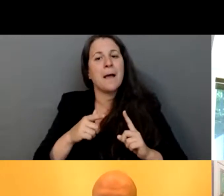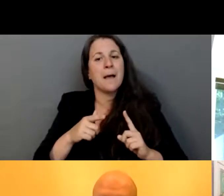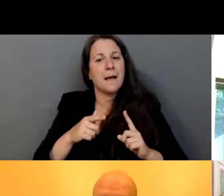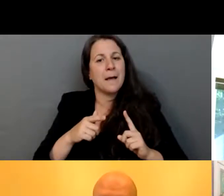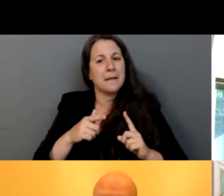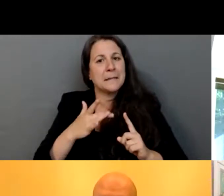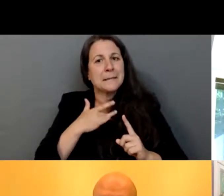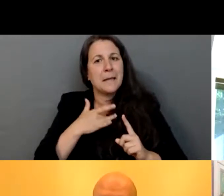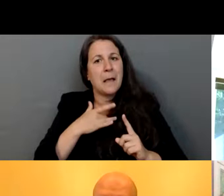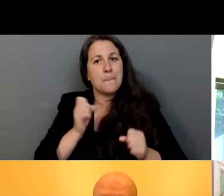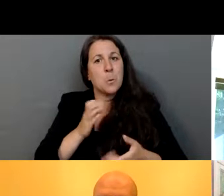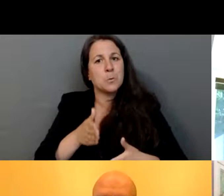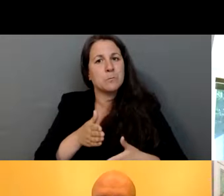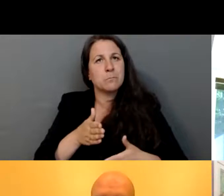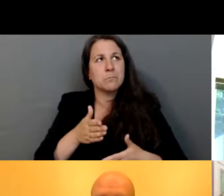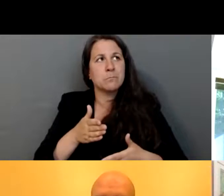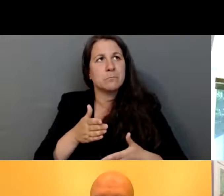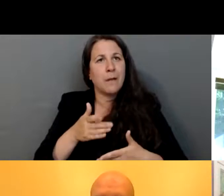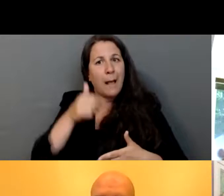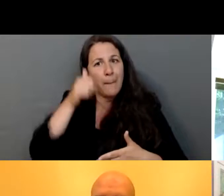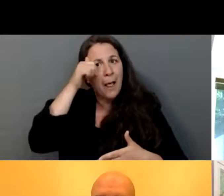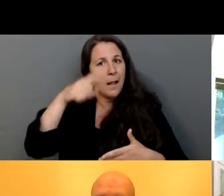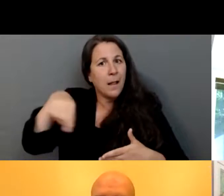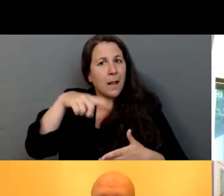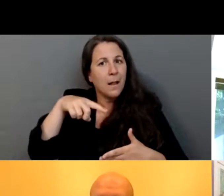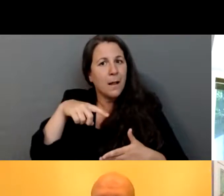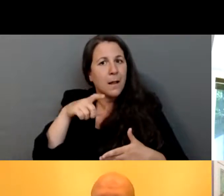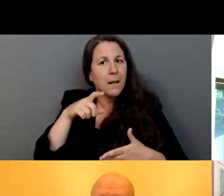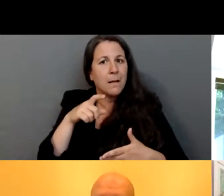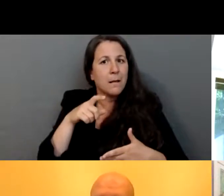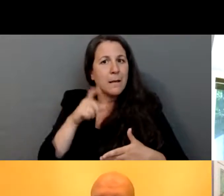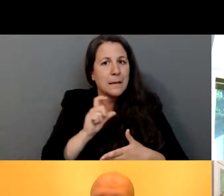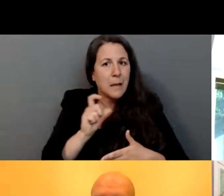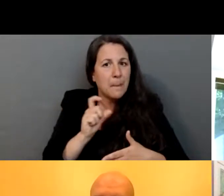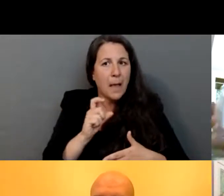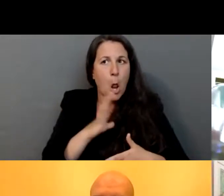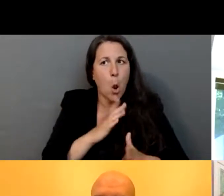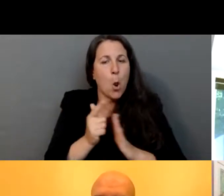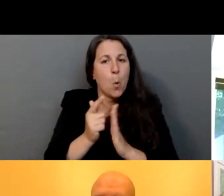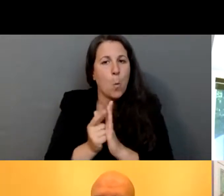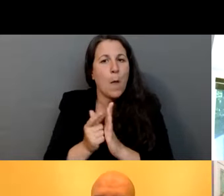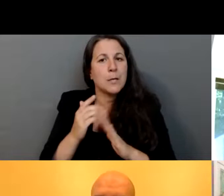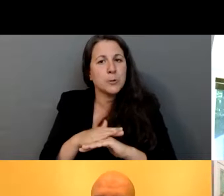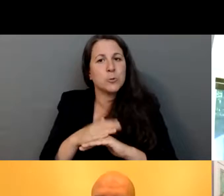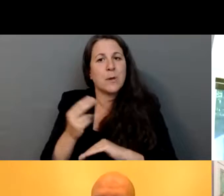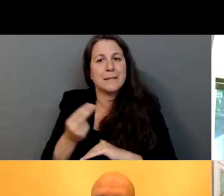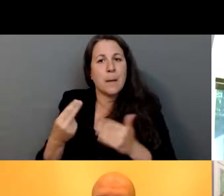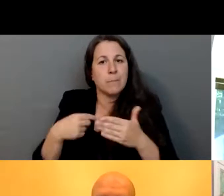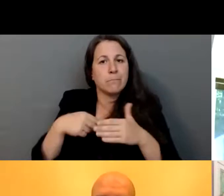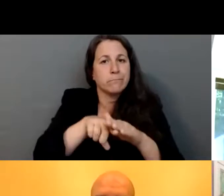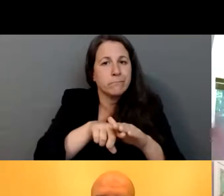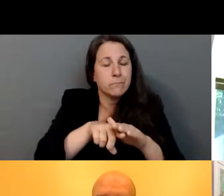main. T'sais. C'est important de se rappeler qu'au Québec, on a une loi sur l'intégration des personnes handicapées Mais combien de personnes,